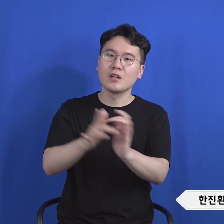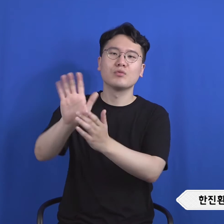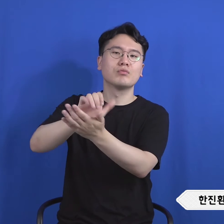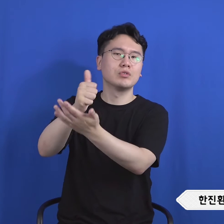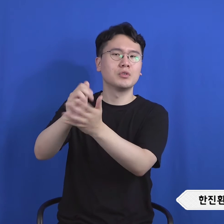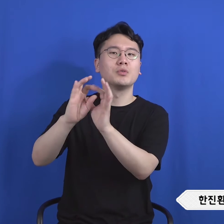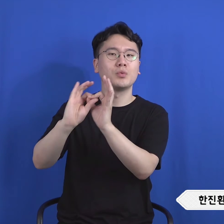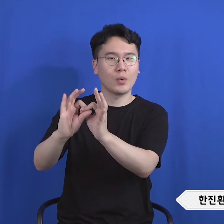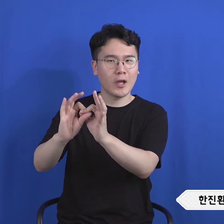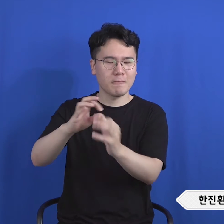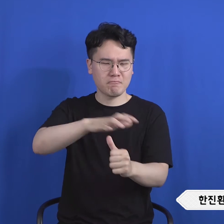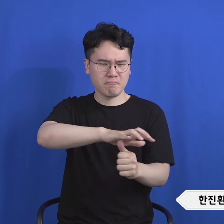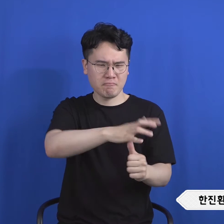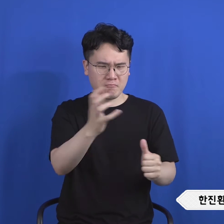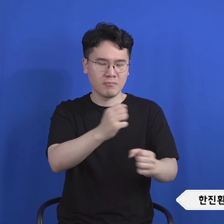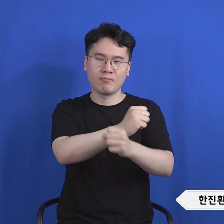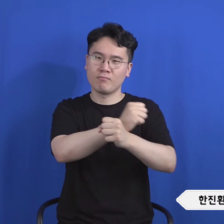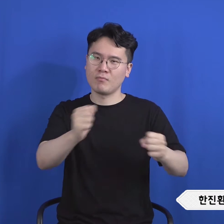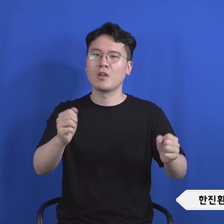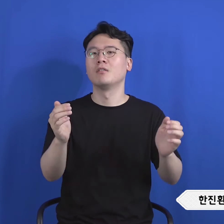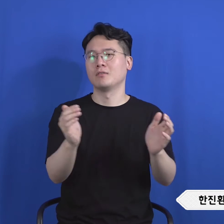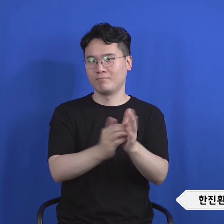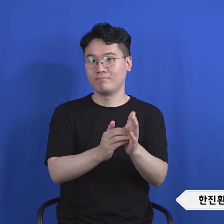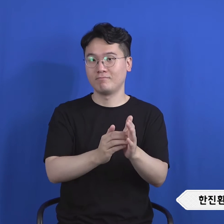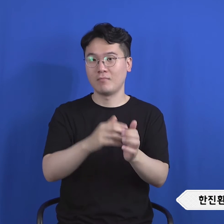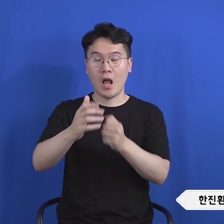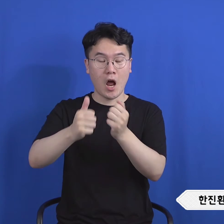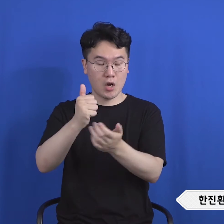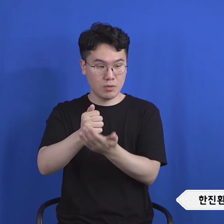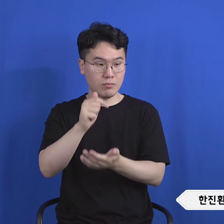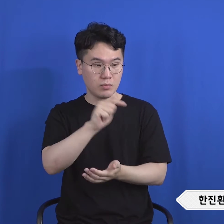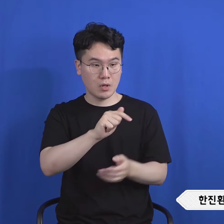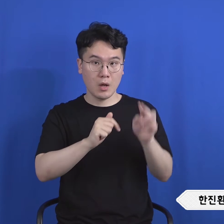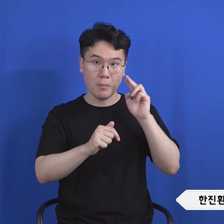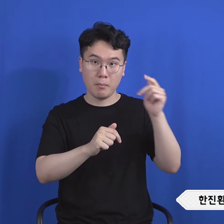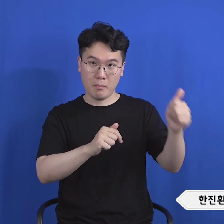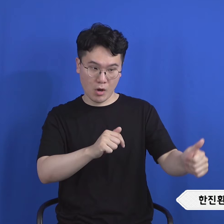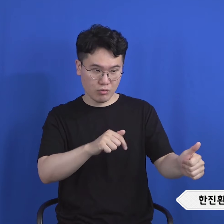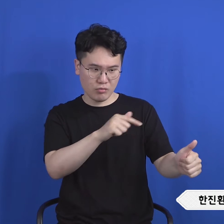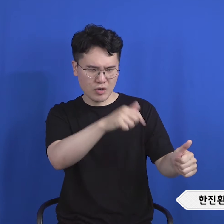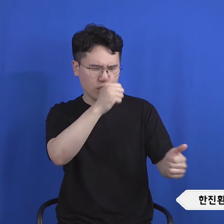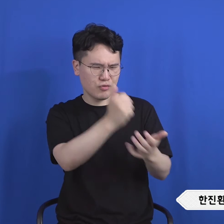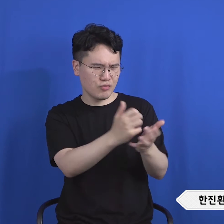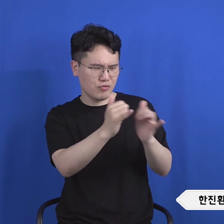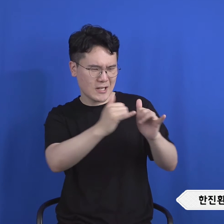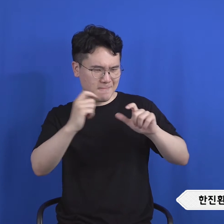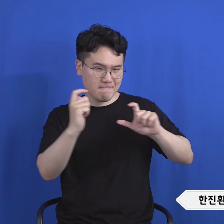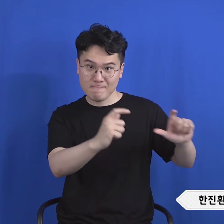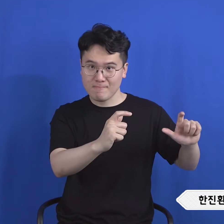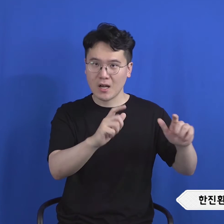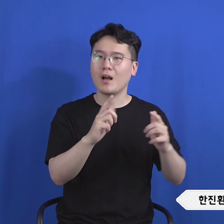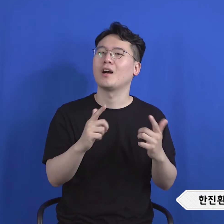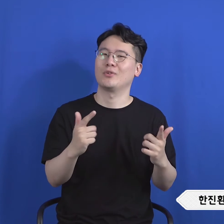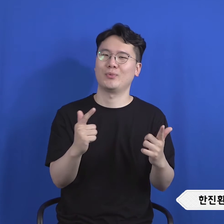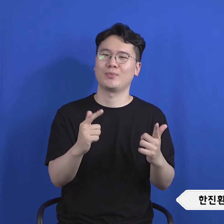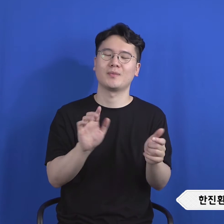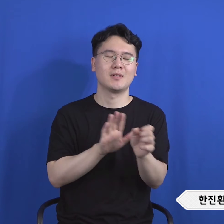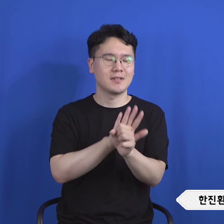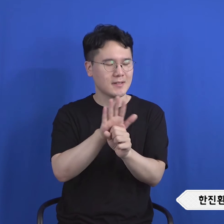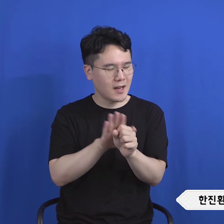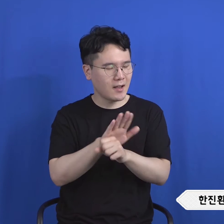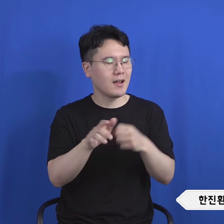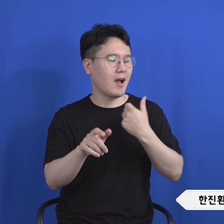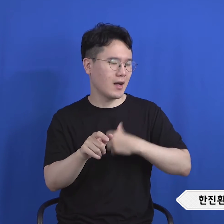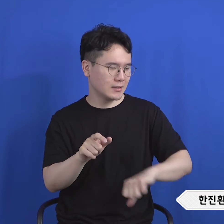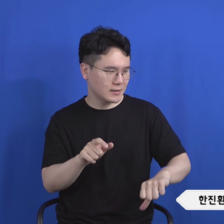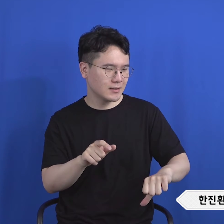것입니까? 하나님은 그를 더 이상 죄인으로 보시지 않고 사랑하는 아들로 하나님이 그렇게 받아주시는데